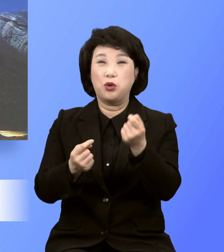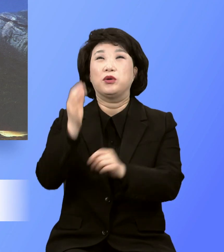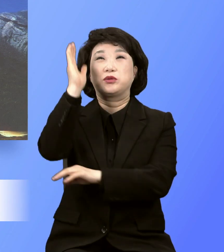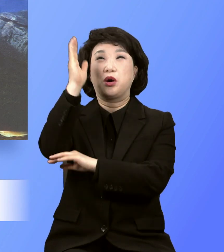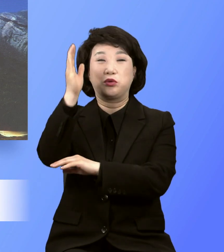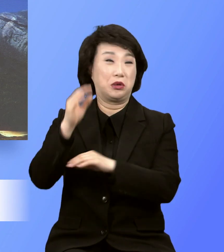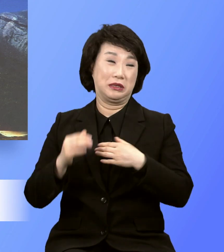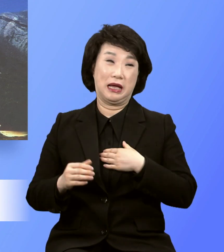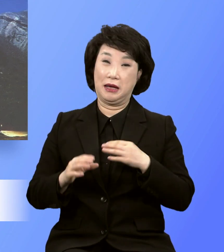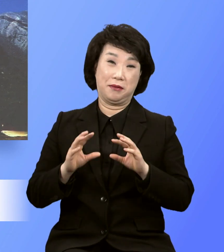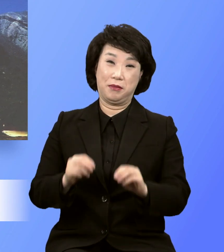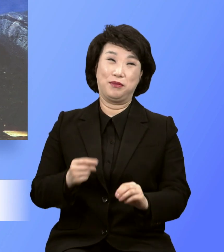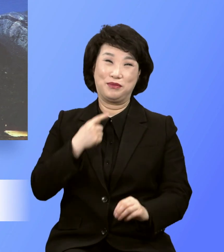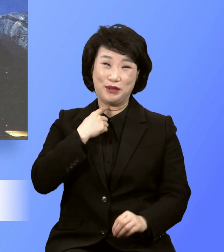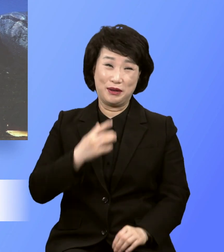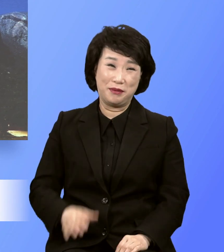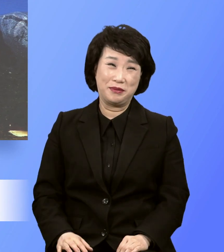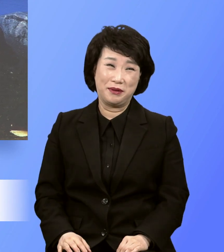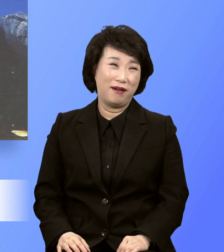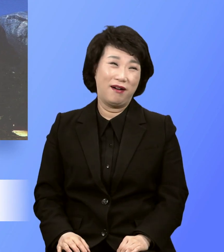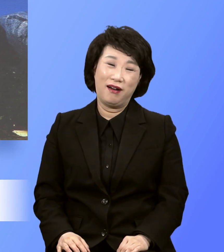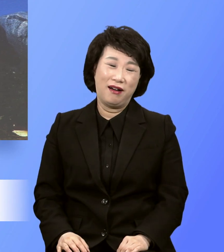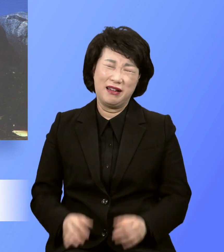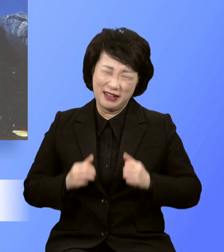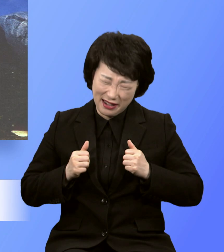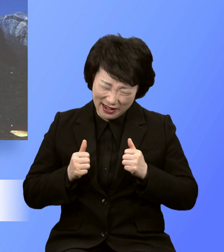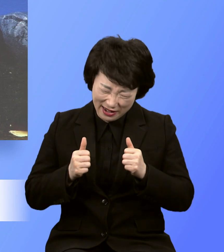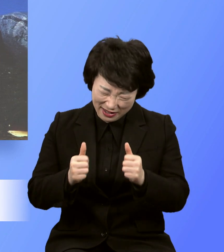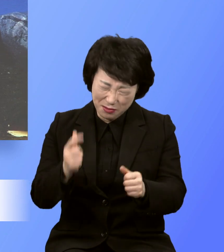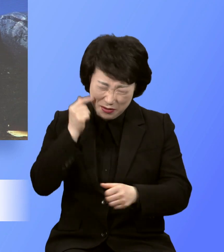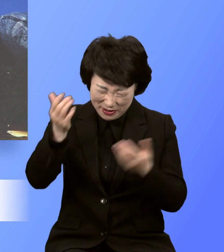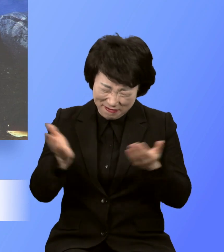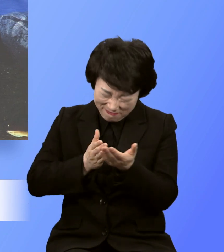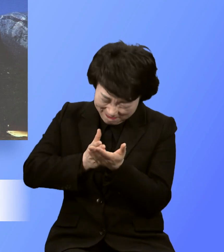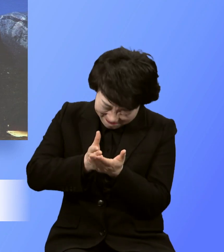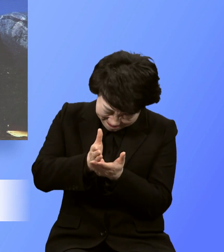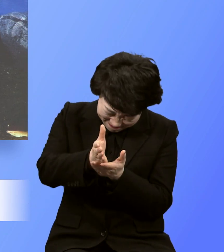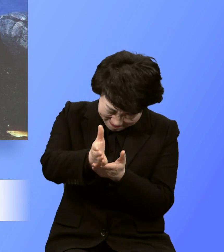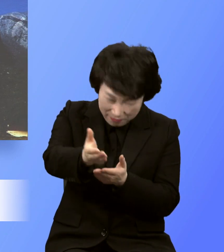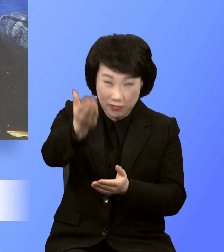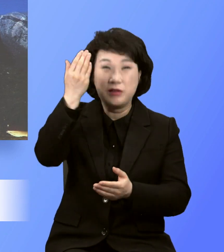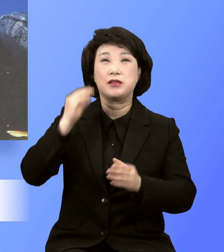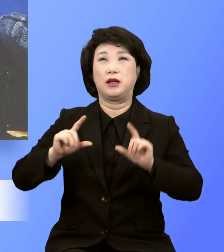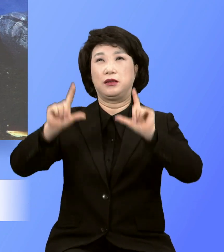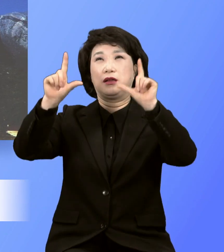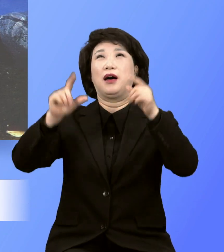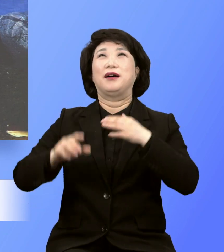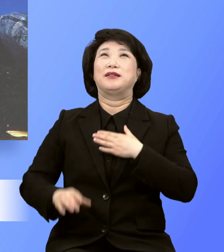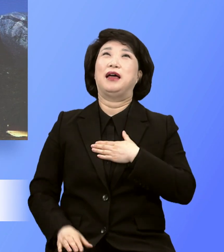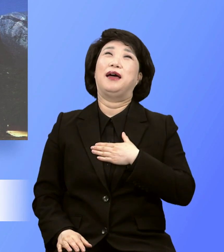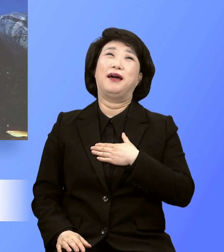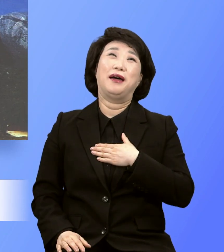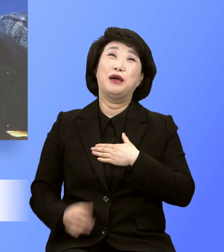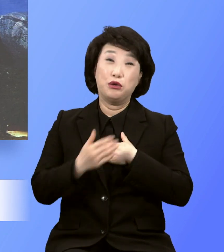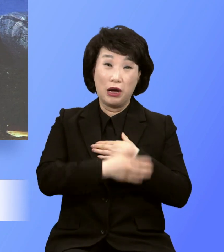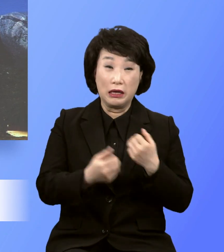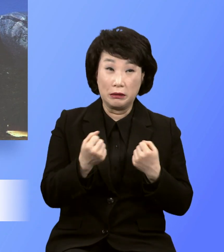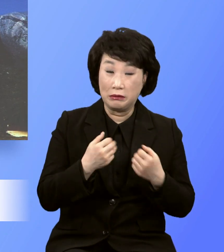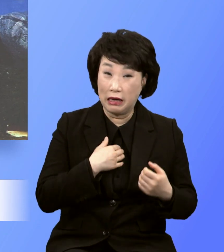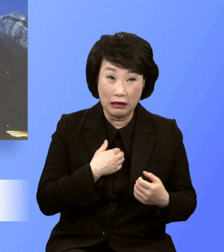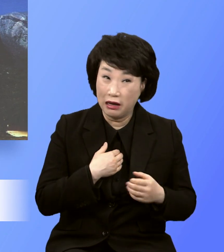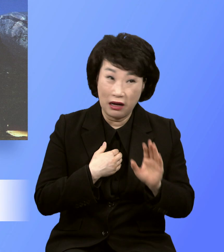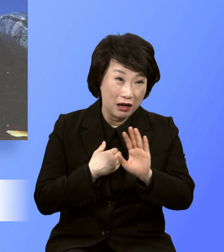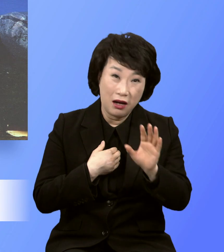설교에 쉼 없이 열심히 목회했던 지난 날들이 내 육신의